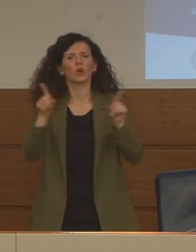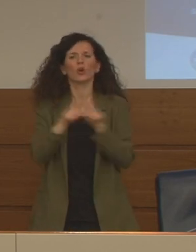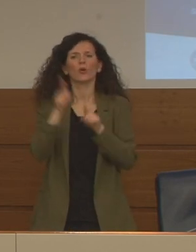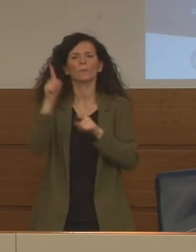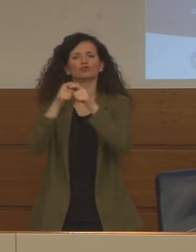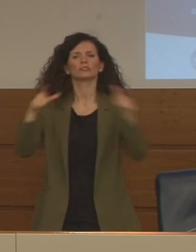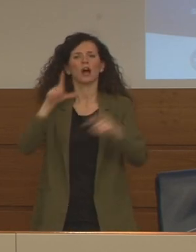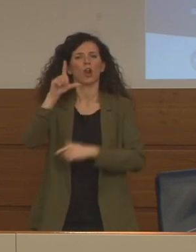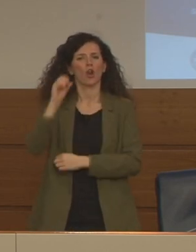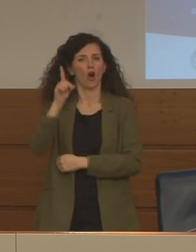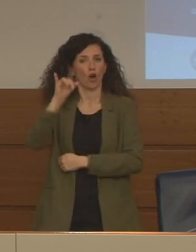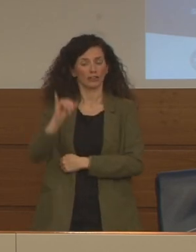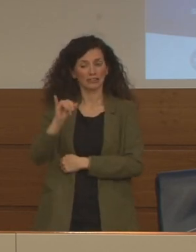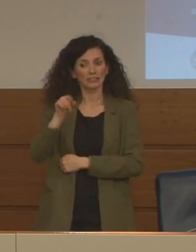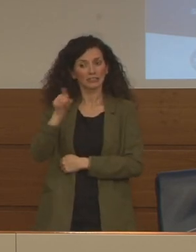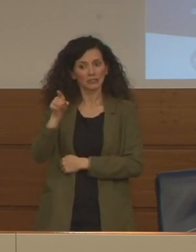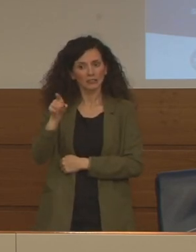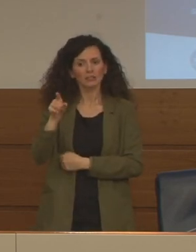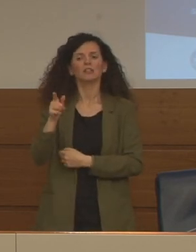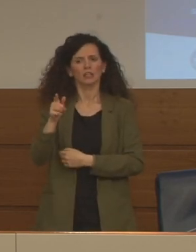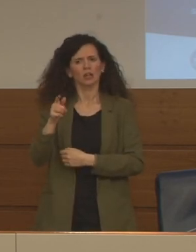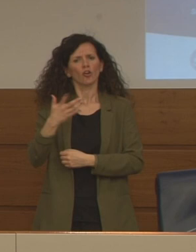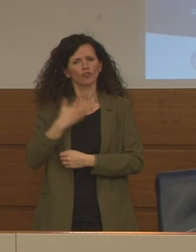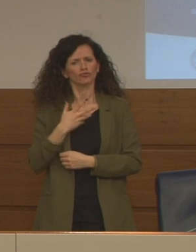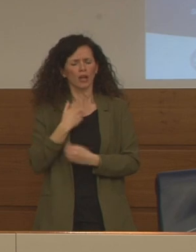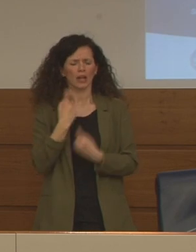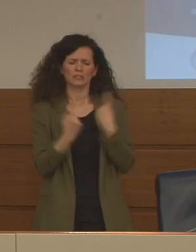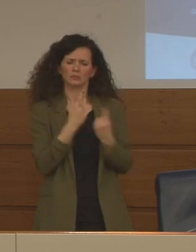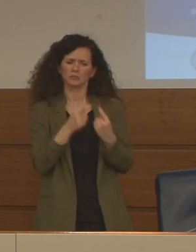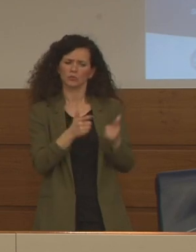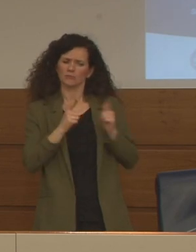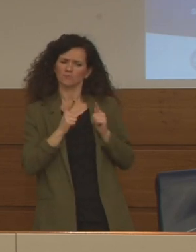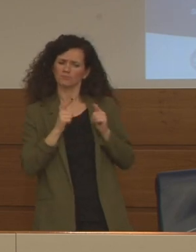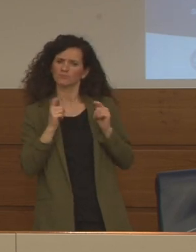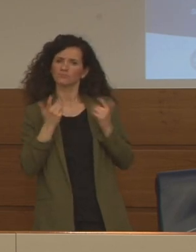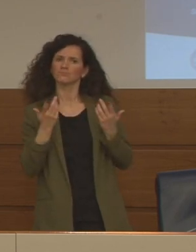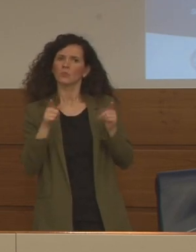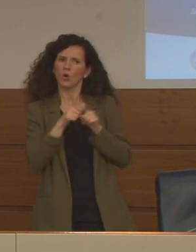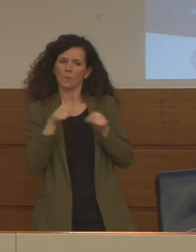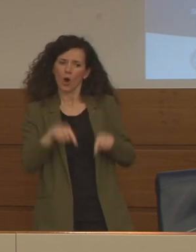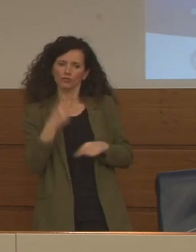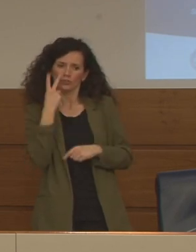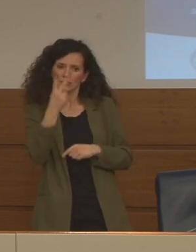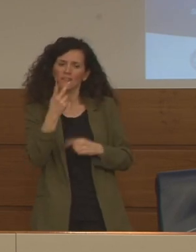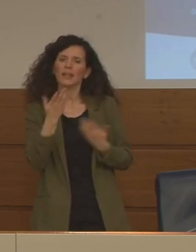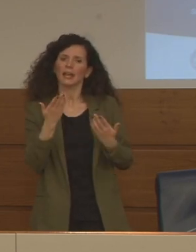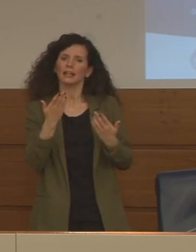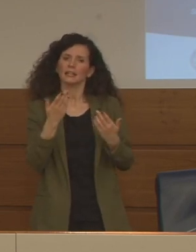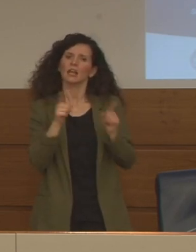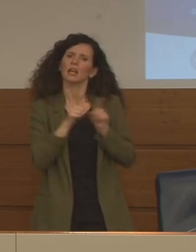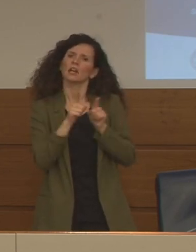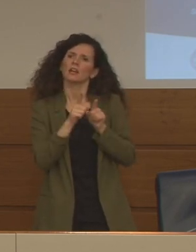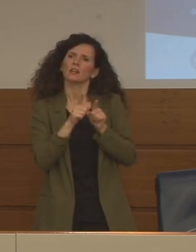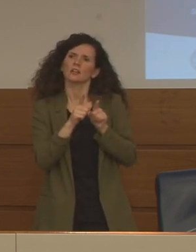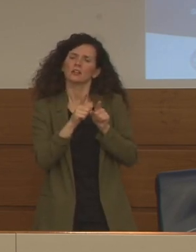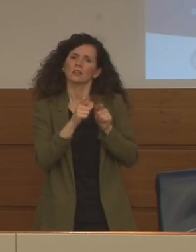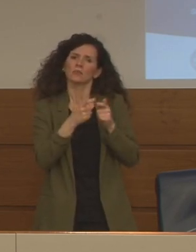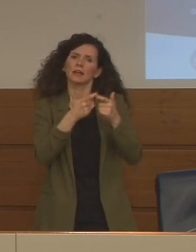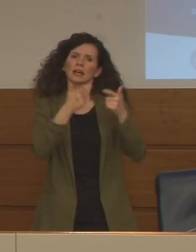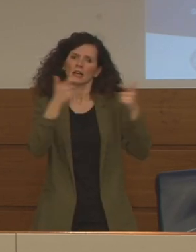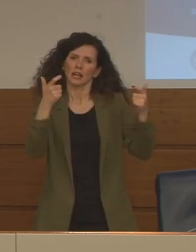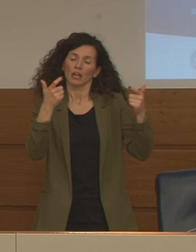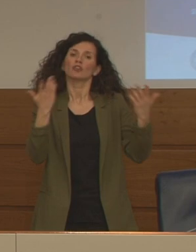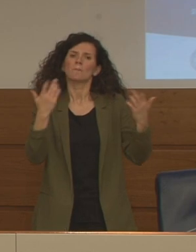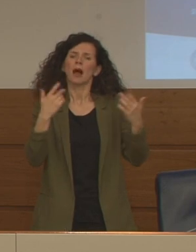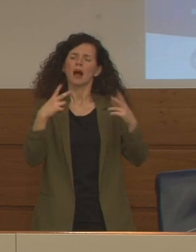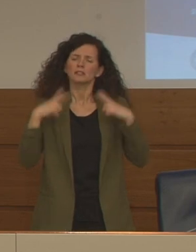ci sono gli elementi presupposti oggi viviamo una situazione non dico di picco ma certamente di ampia crescita l'auspicio che